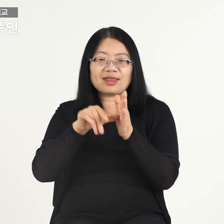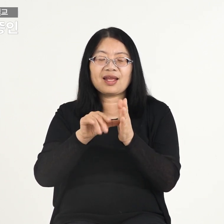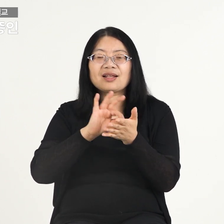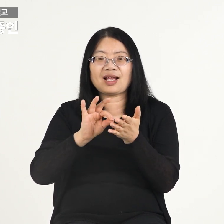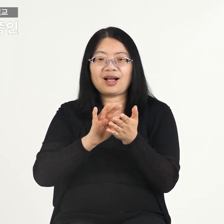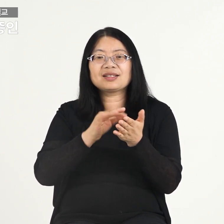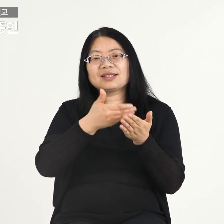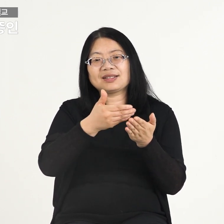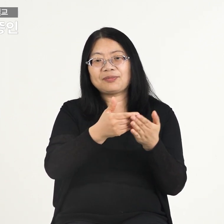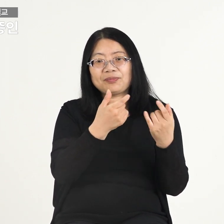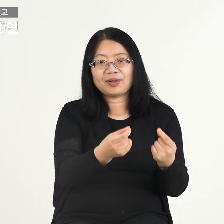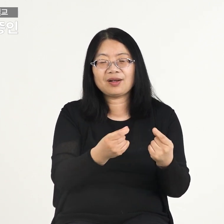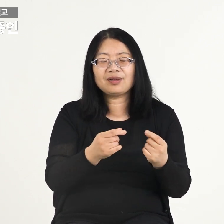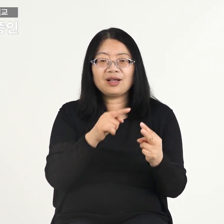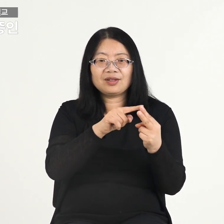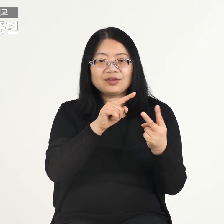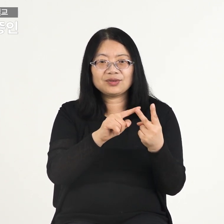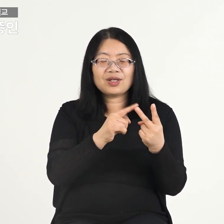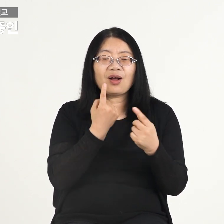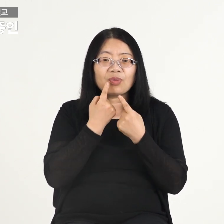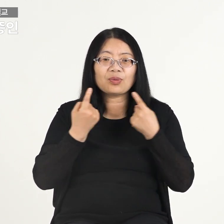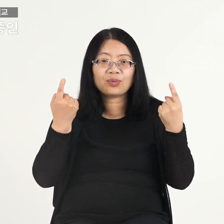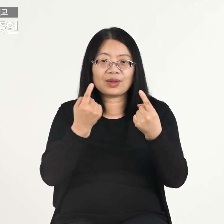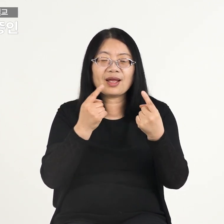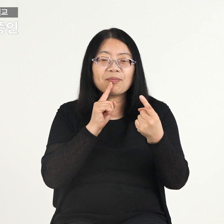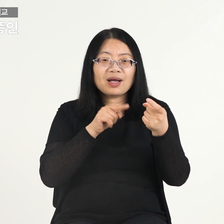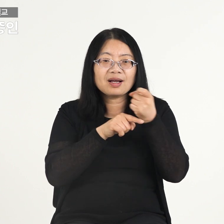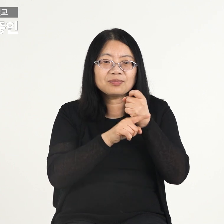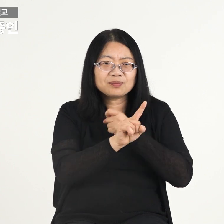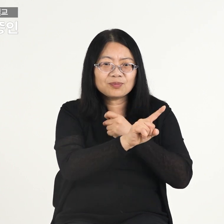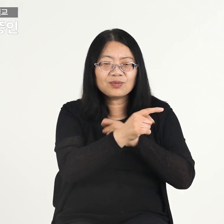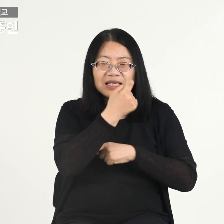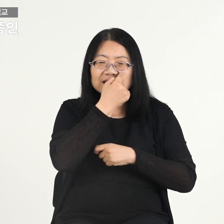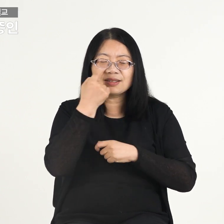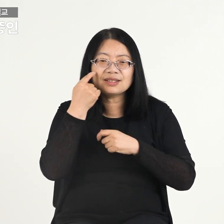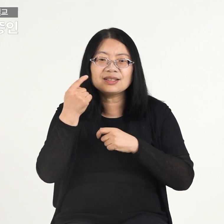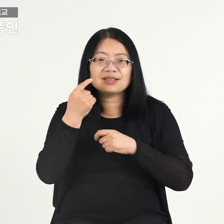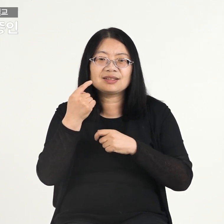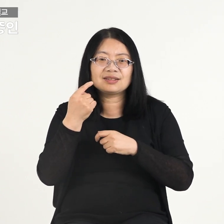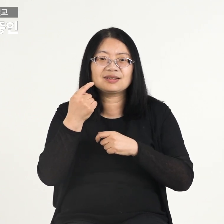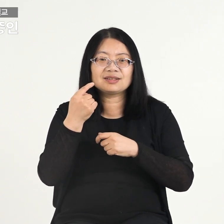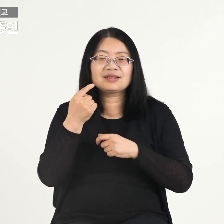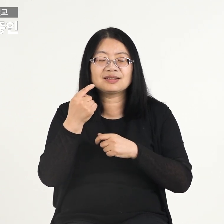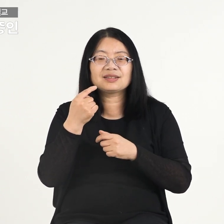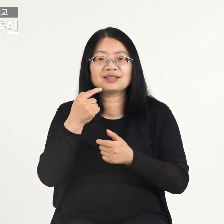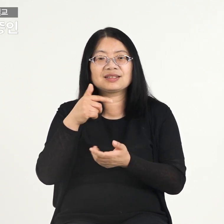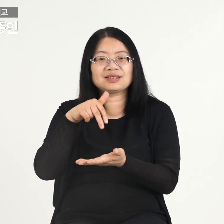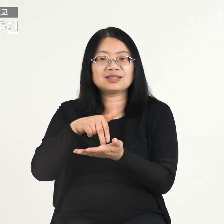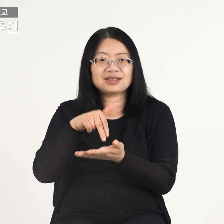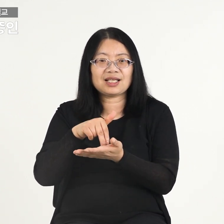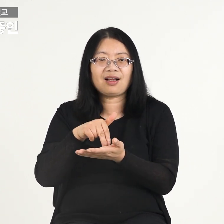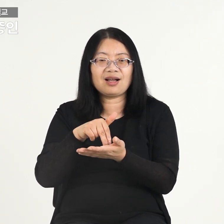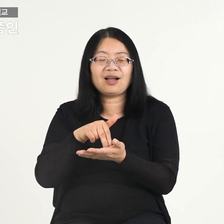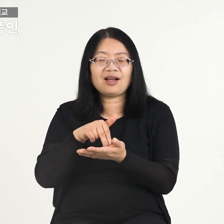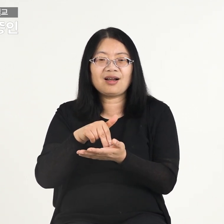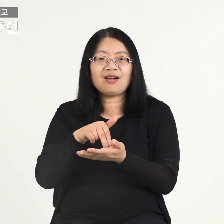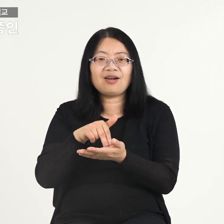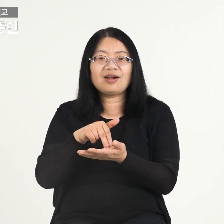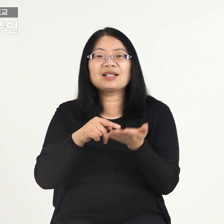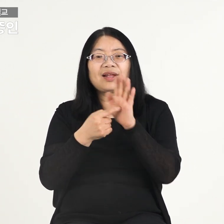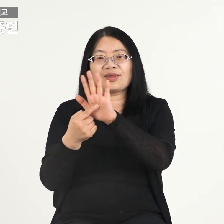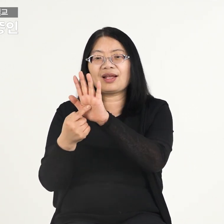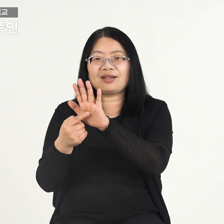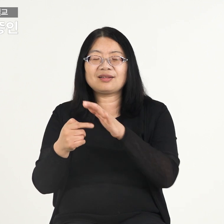왜 두 촛대라는 말은 증거로서의 촛대, 이를 얘기하는 겁니다.